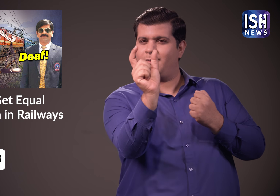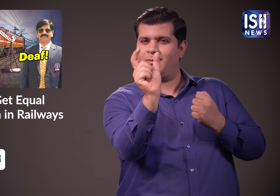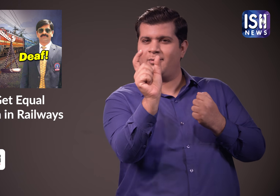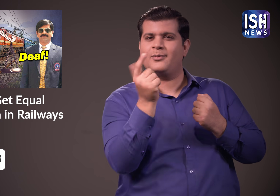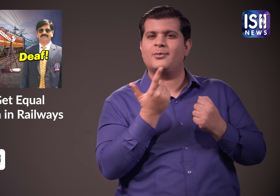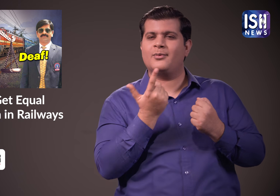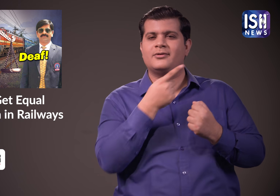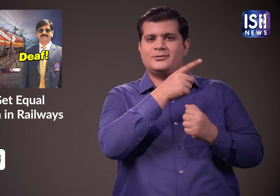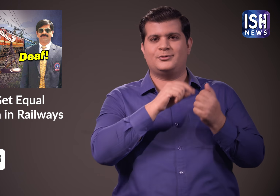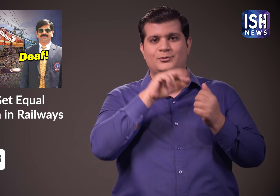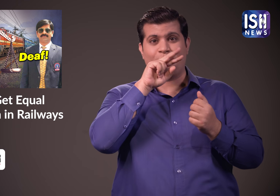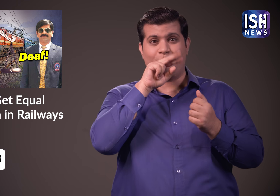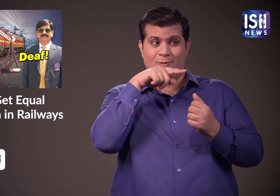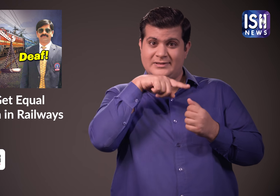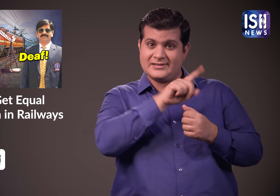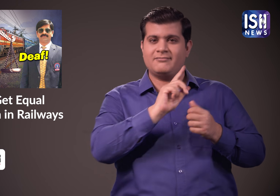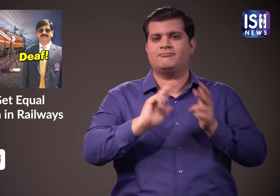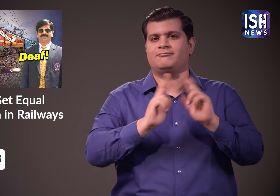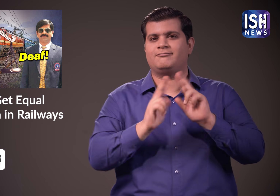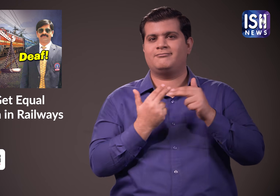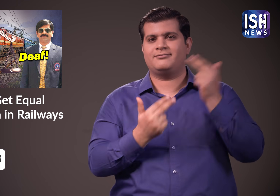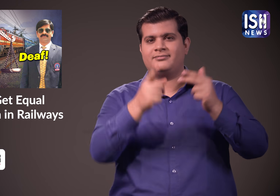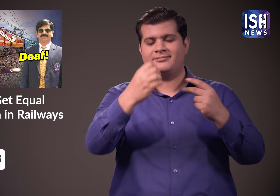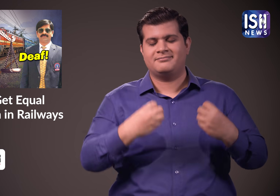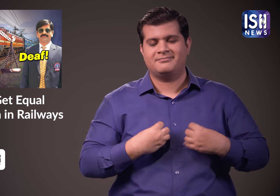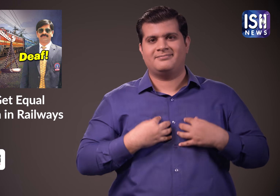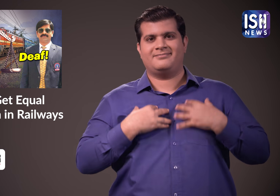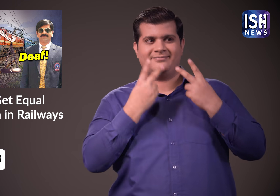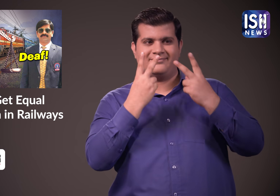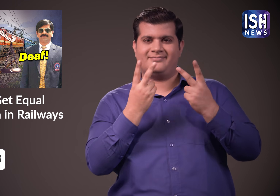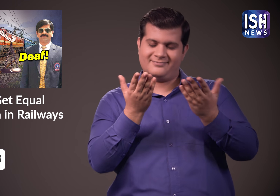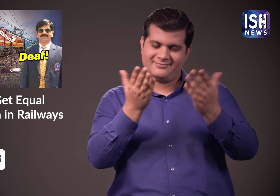प्रेरित करने के लिए सोनु वर्मा का एक छोटा सा वीडियो है एक नजर देख लीजे